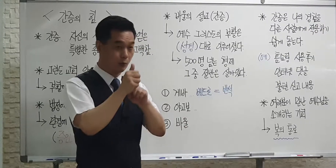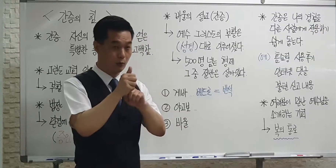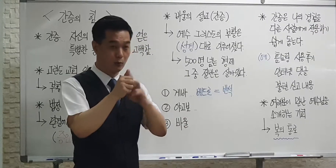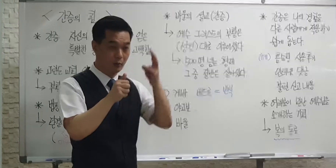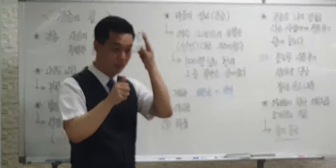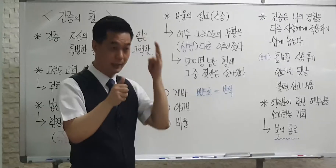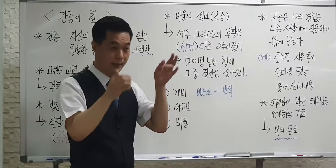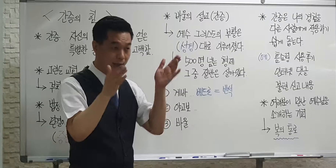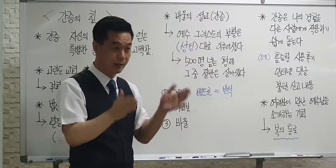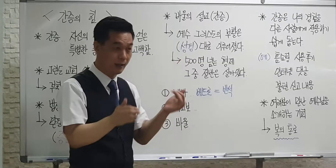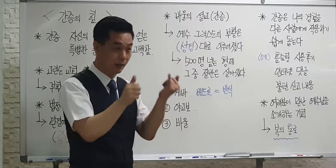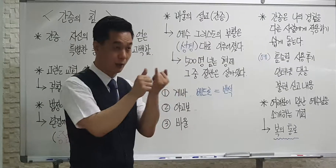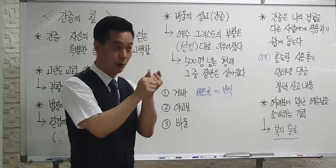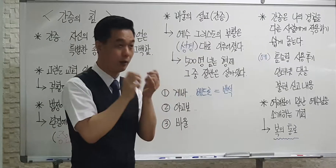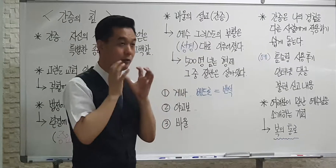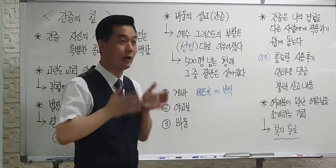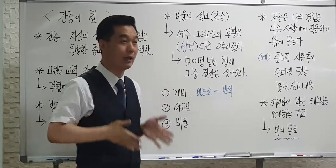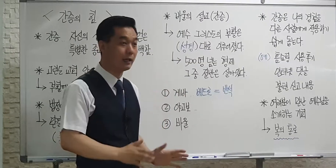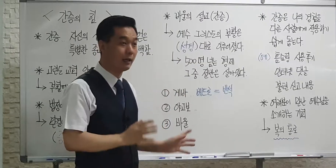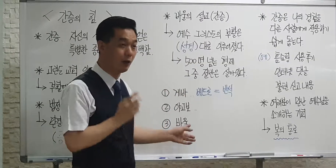요셉하고 마리아 사이에 결혼해서 낳은 아이예요.